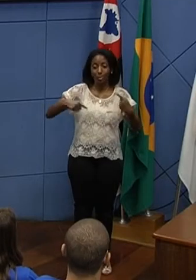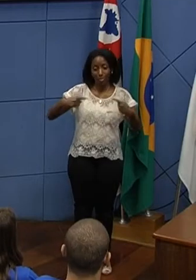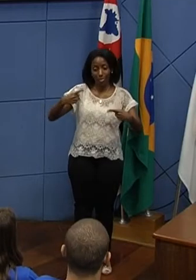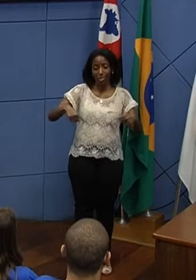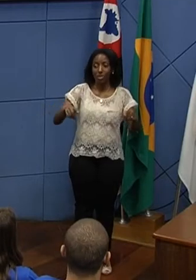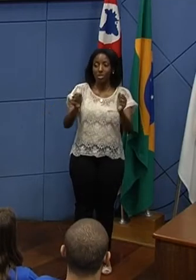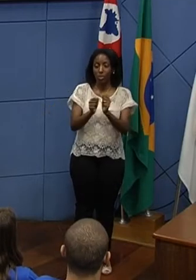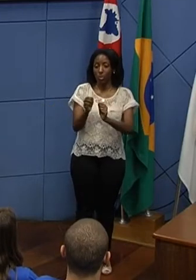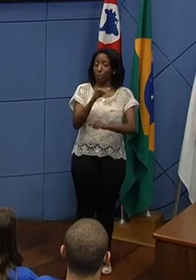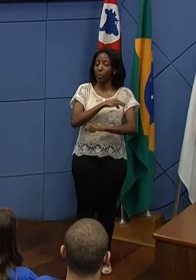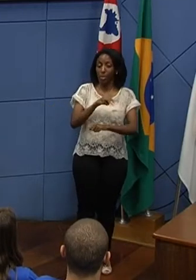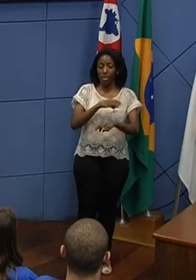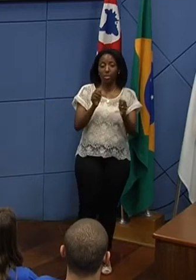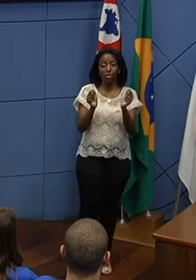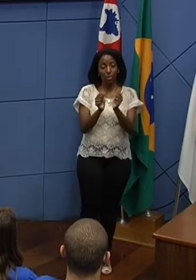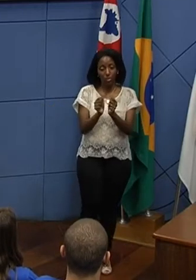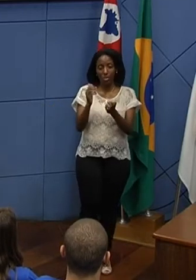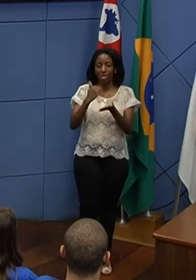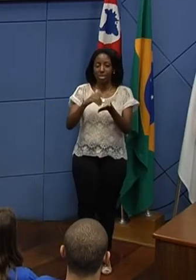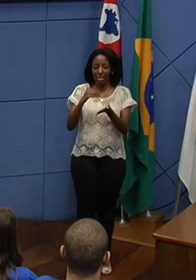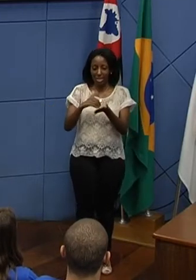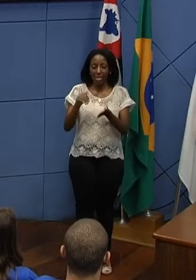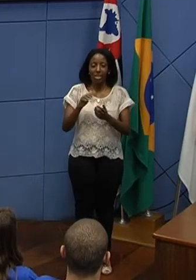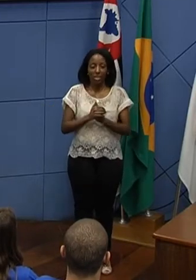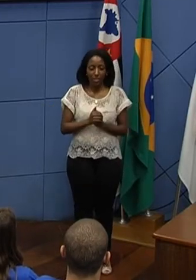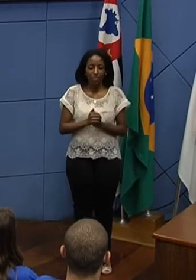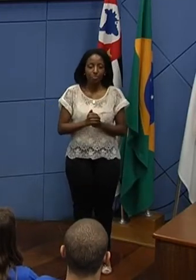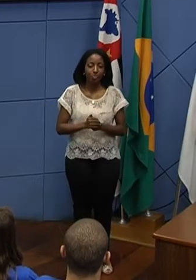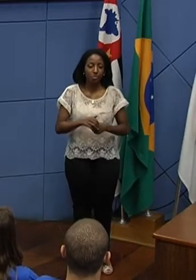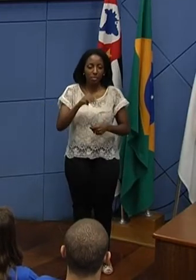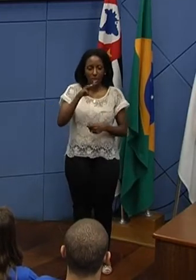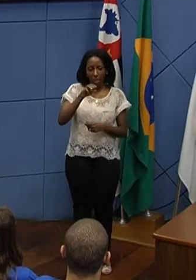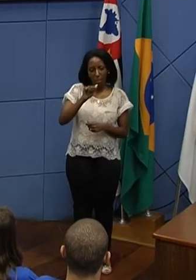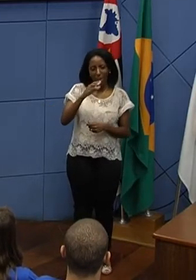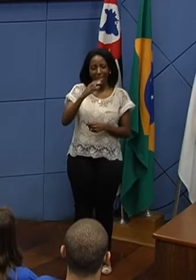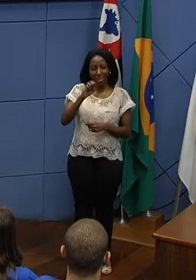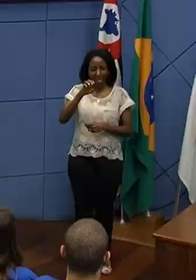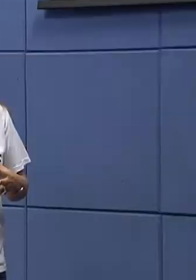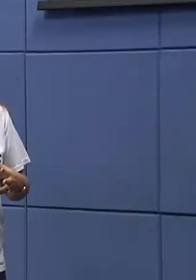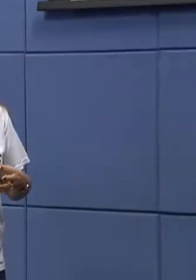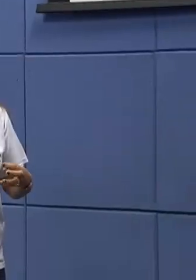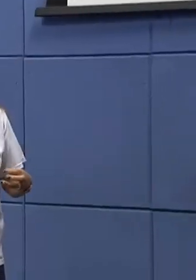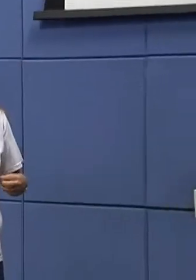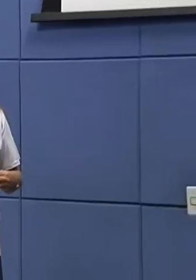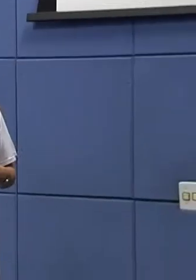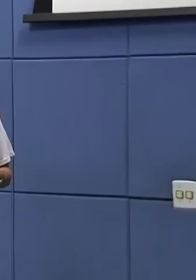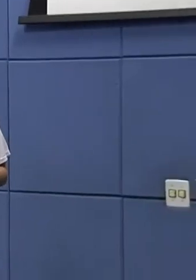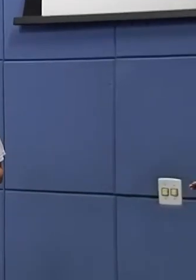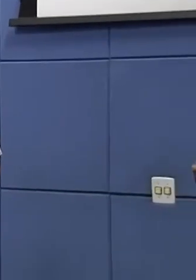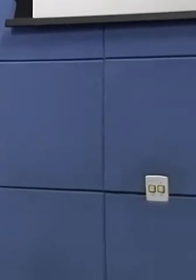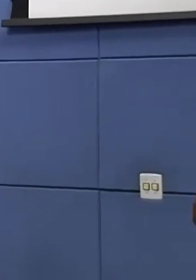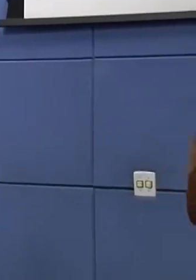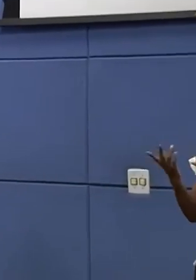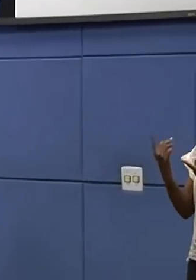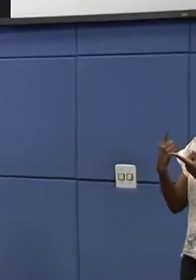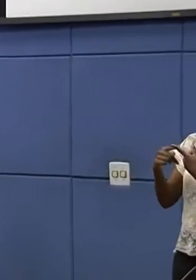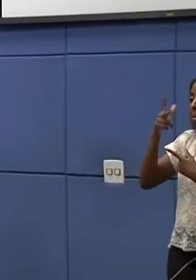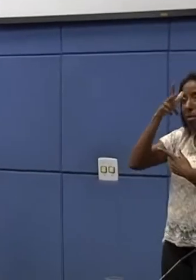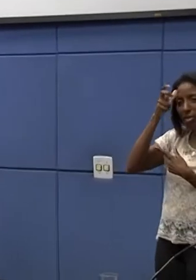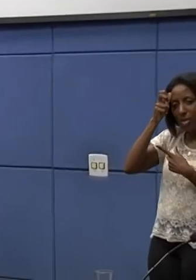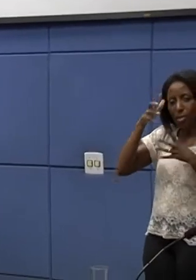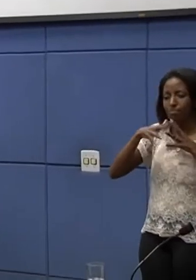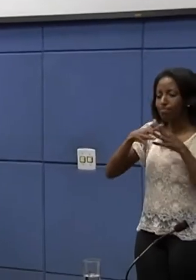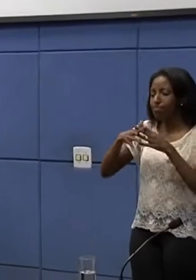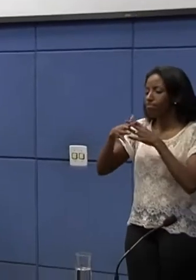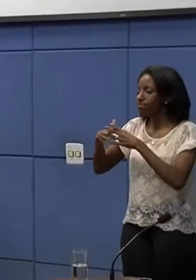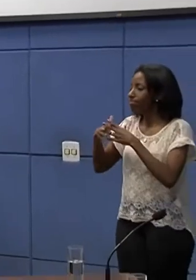e com a secretaria, com a Macaé, sobre como as compreensões que as várias prefeituras estão dando. E o